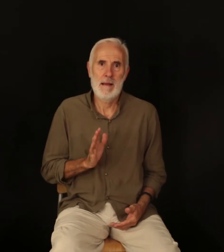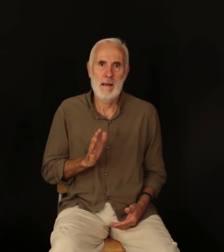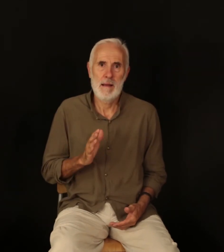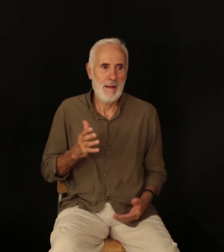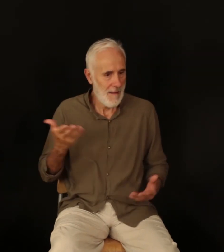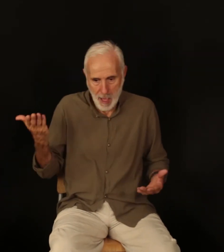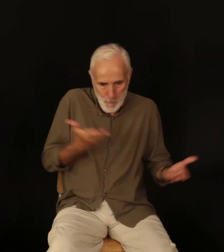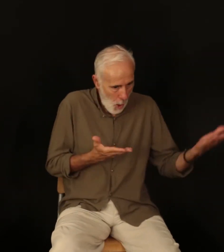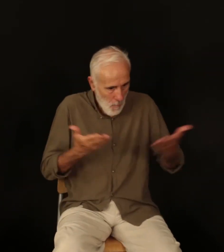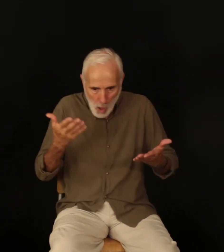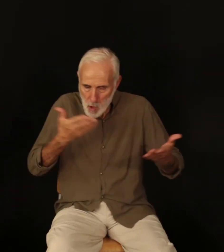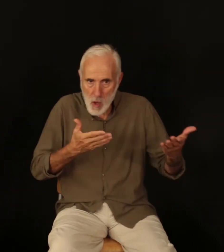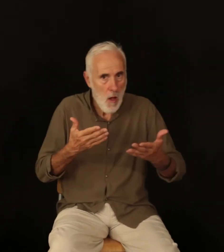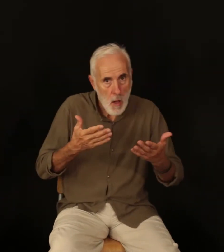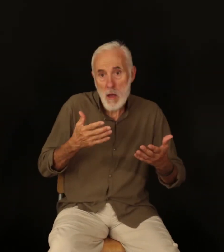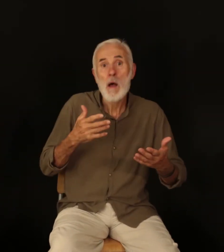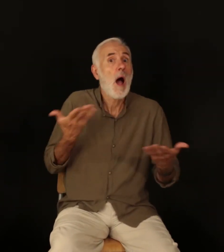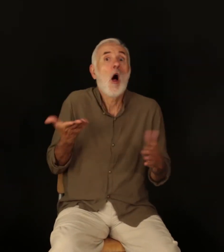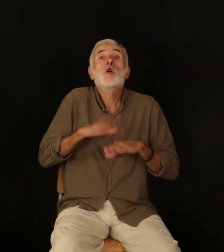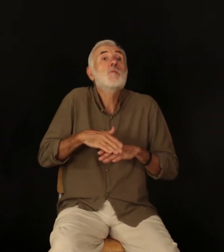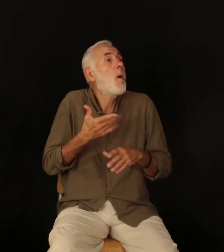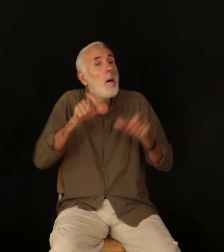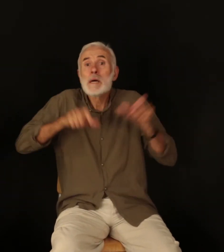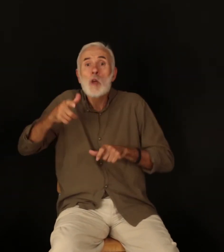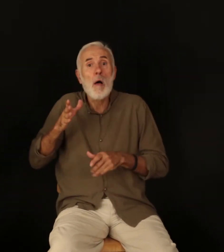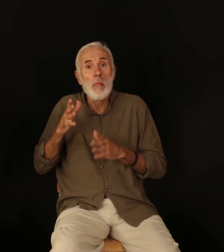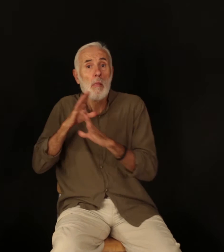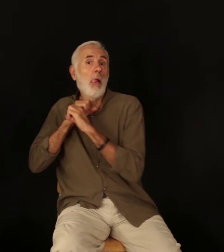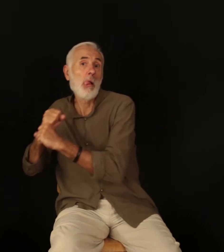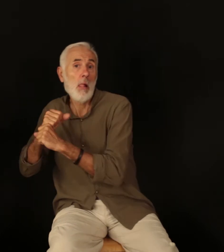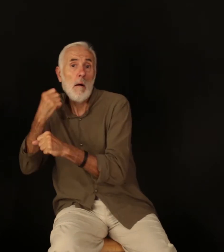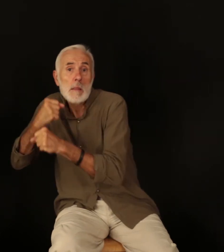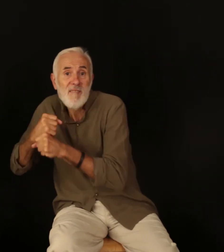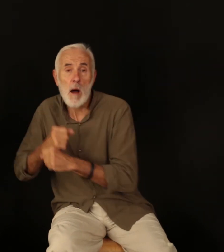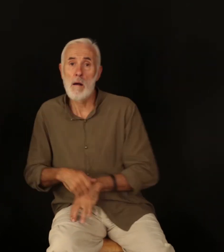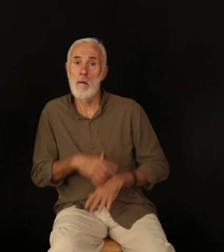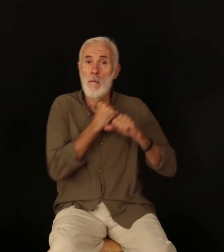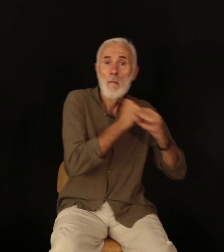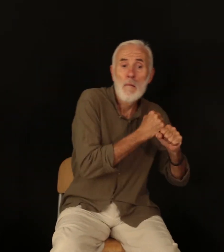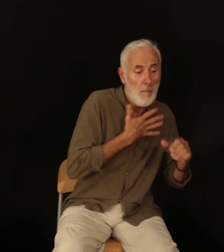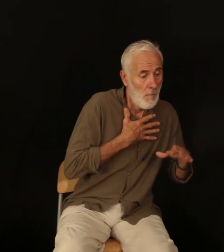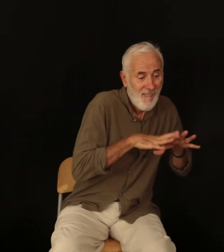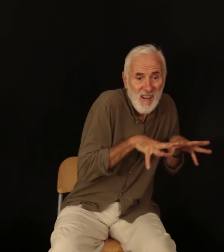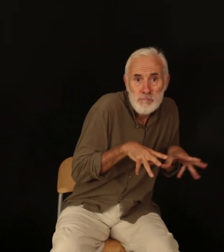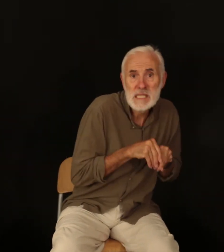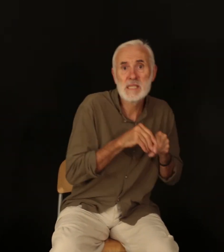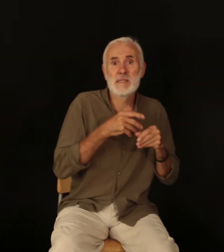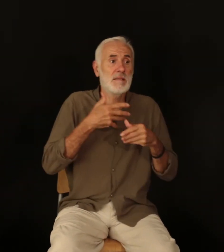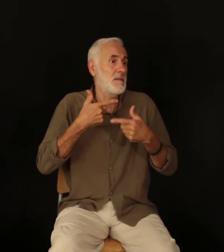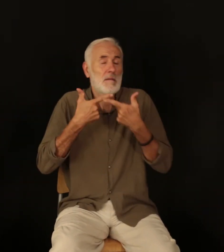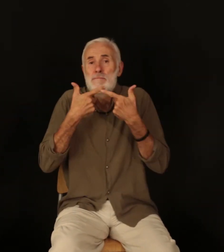Et du coup, tout le monde est pris par soit un travail à côté, une famille, et du coup, le temps alloué à cette